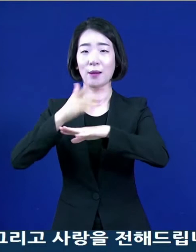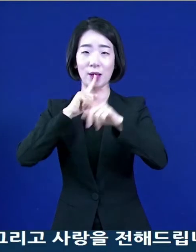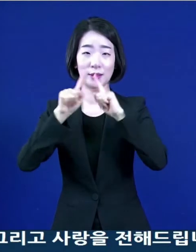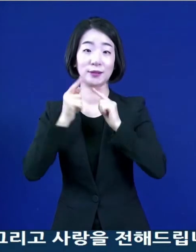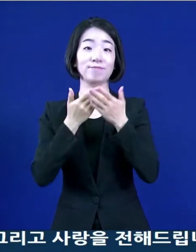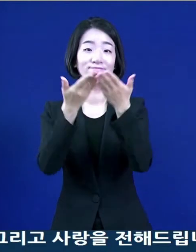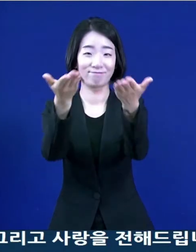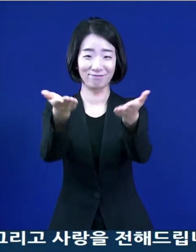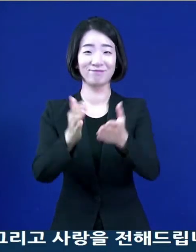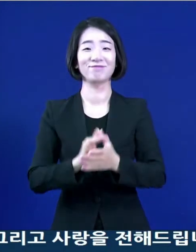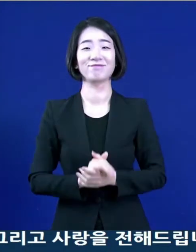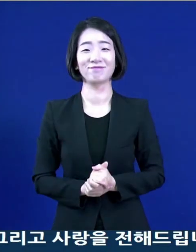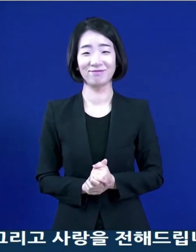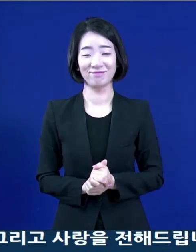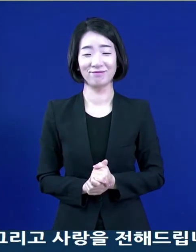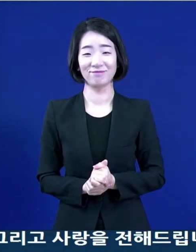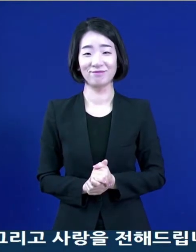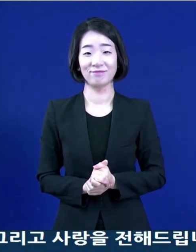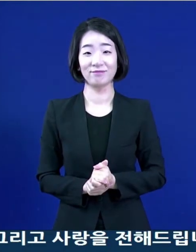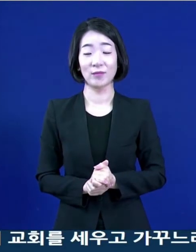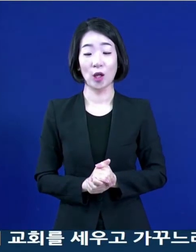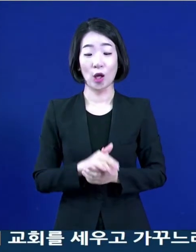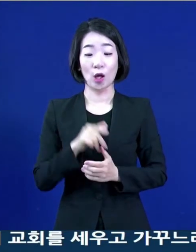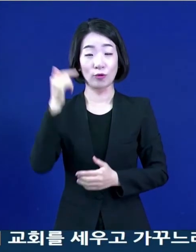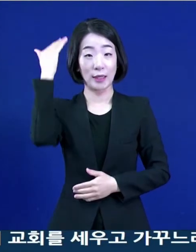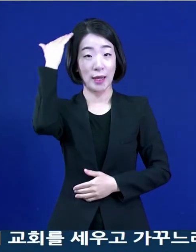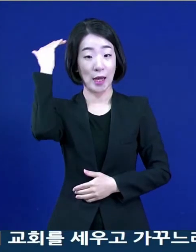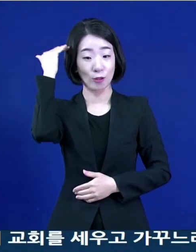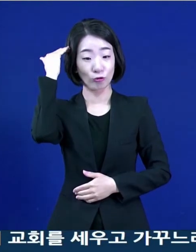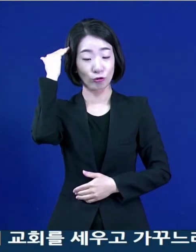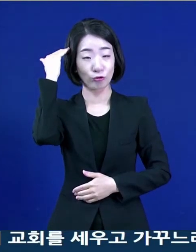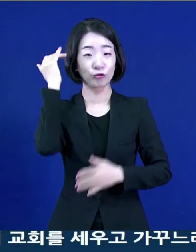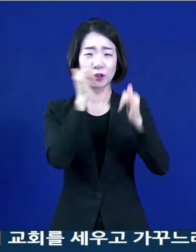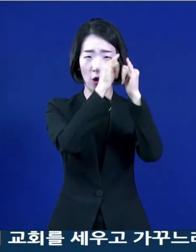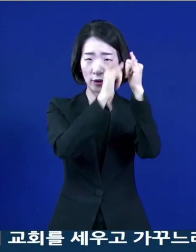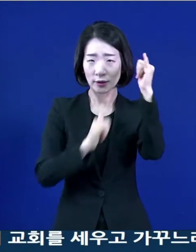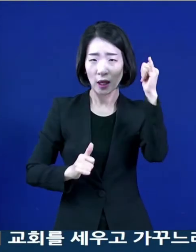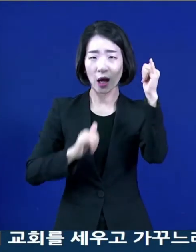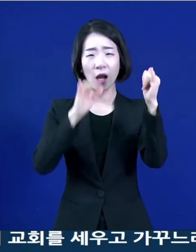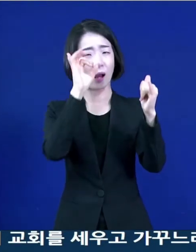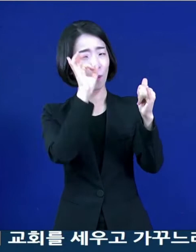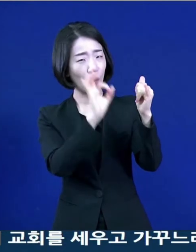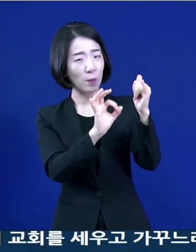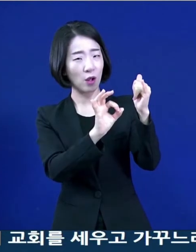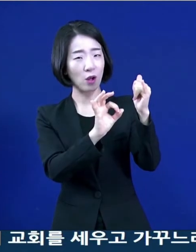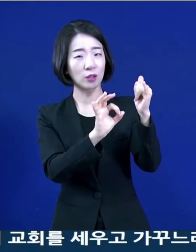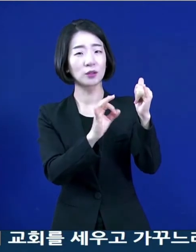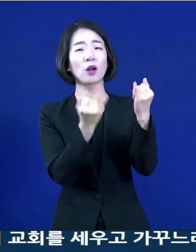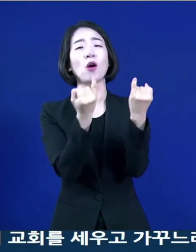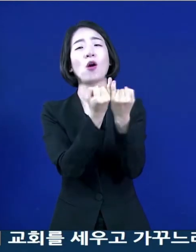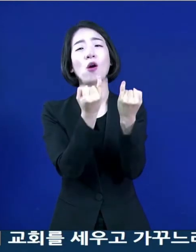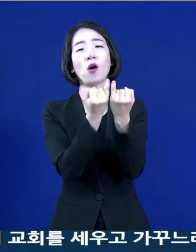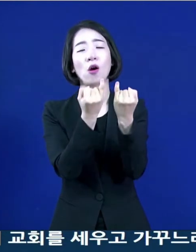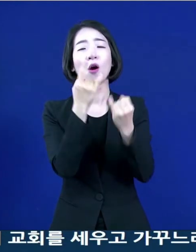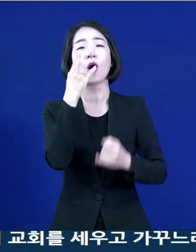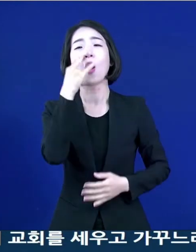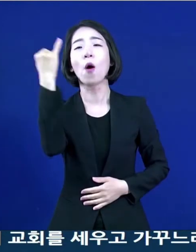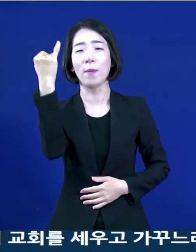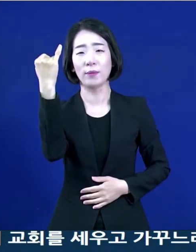전해드립니다. 우리나라 근대 역사를 보면 어머니들이 특별히 많이